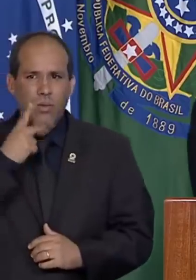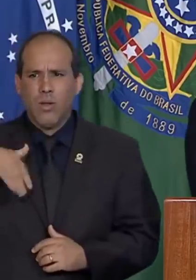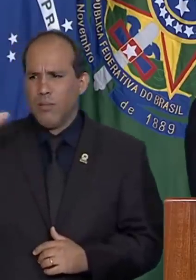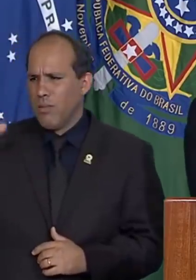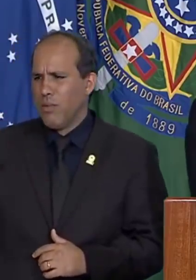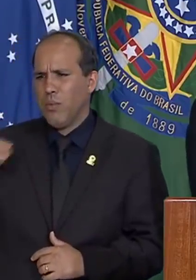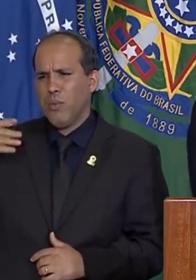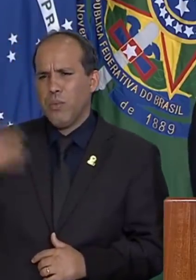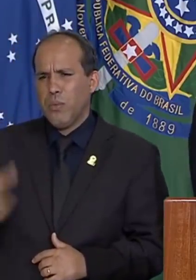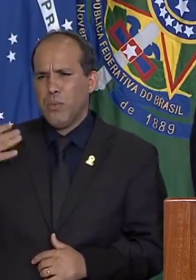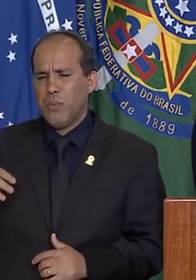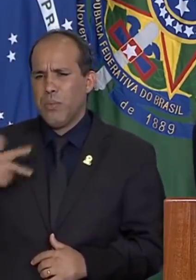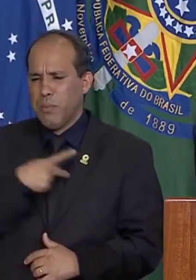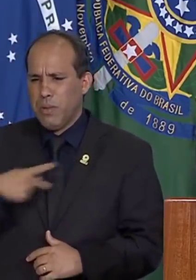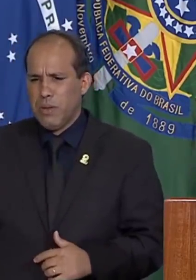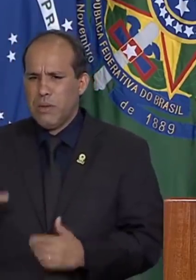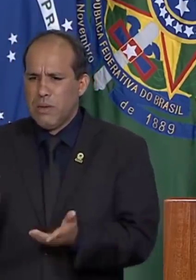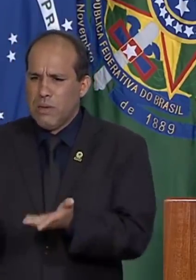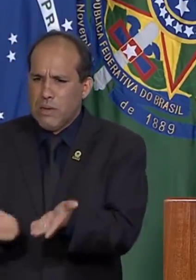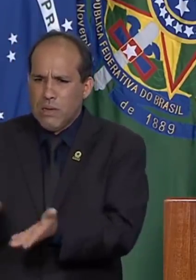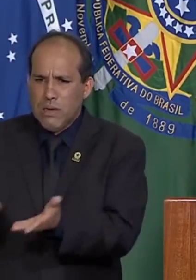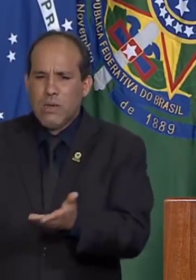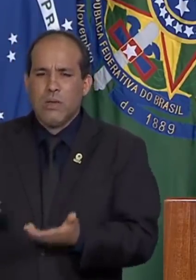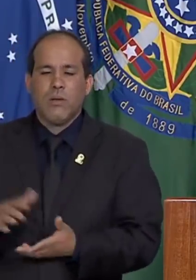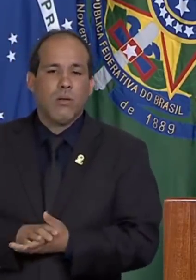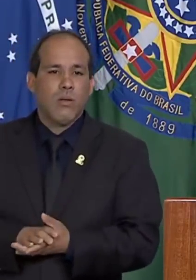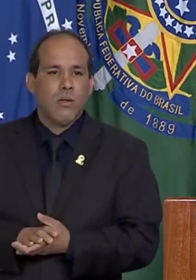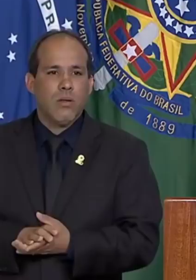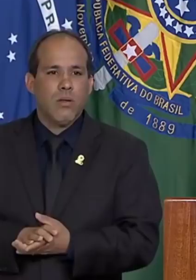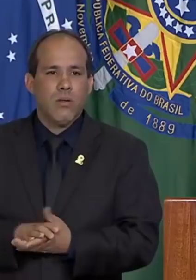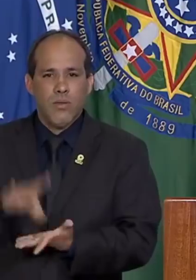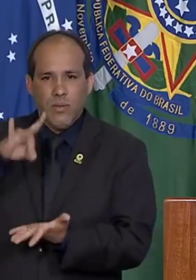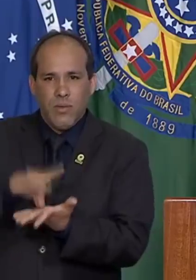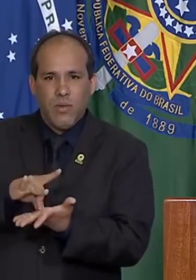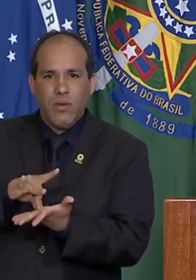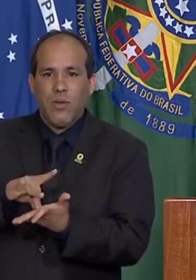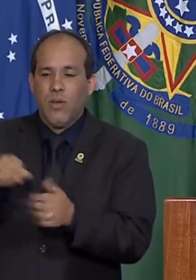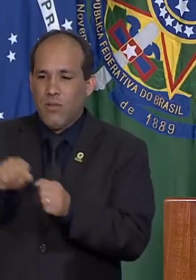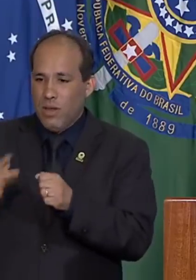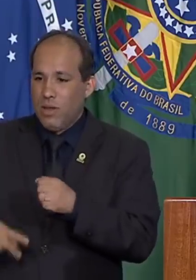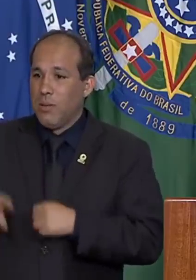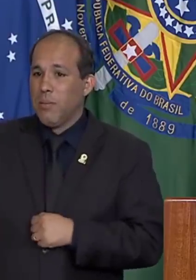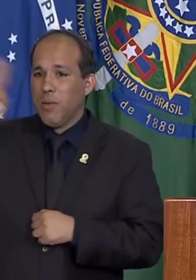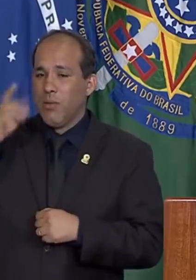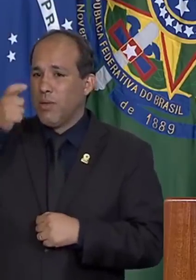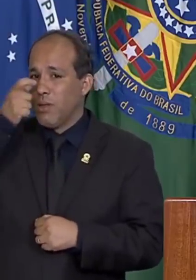grande presidente colonizador, que realmente fez com que o Brasil se